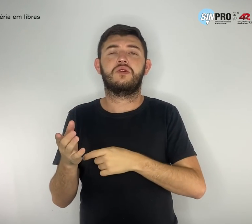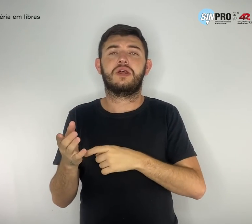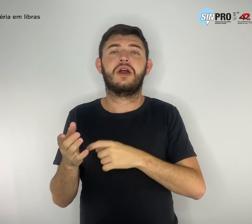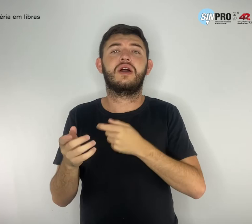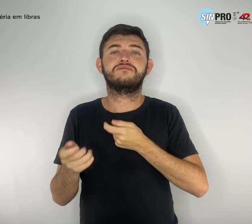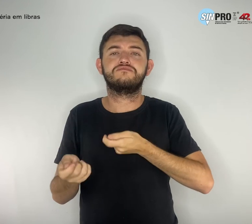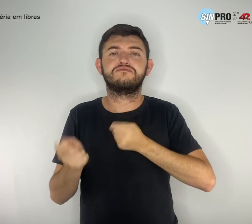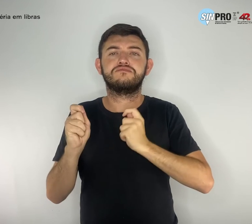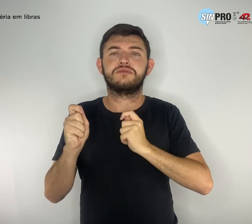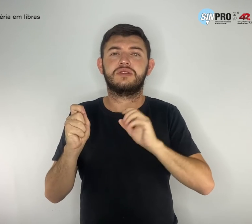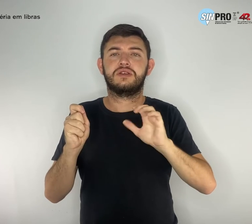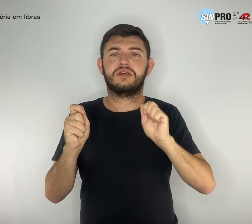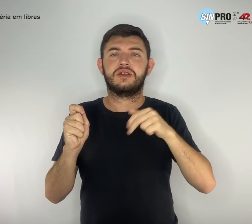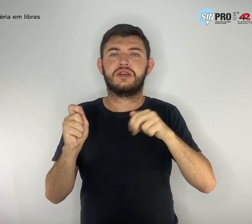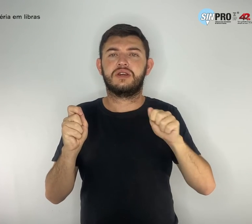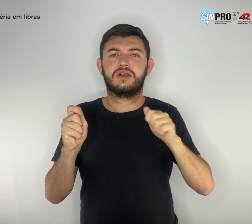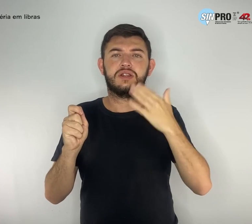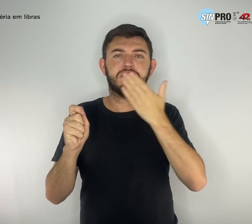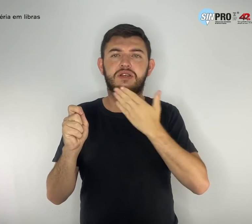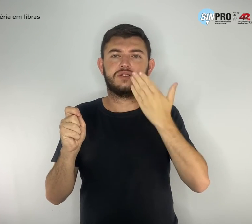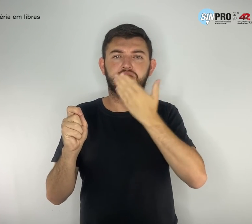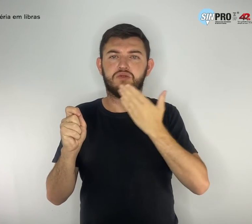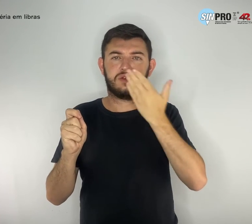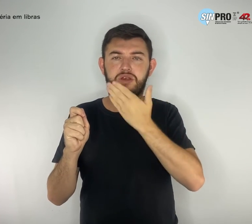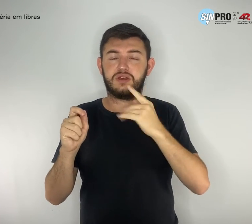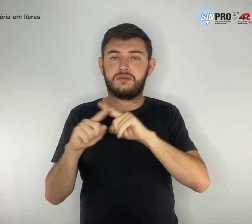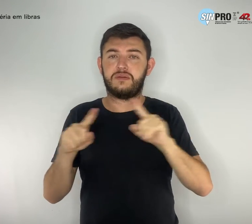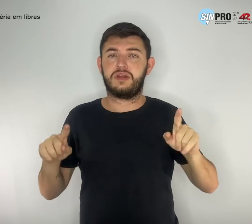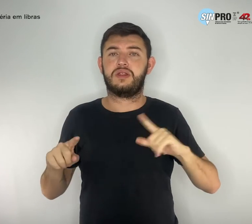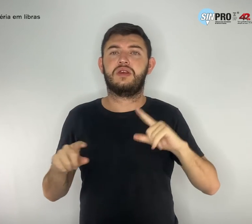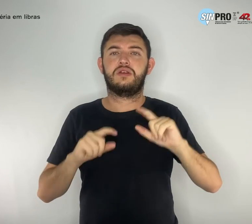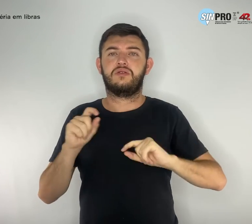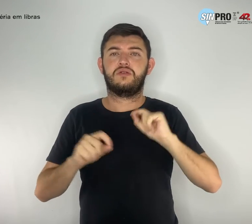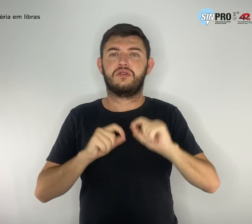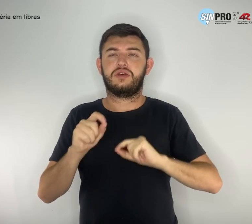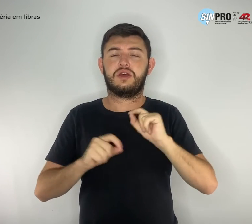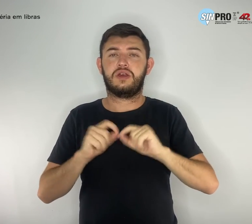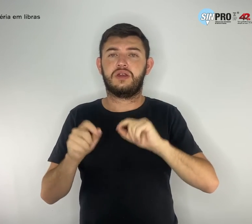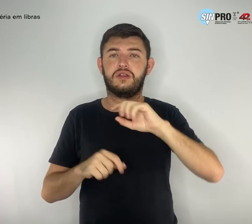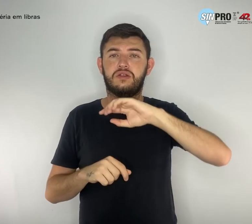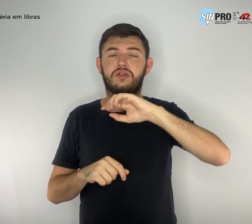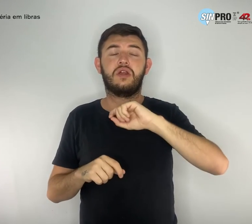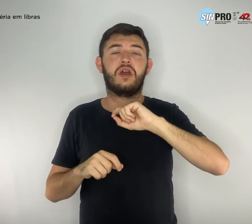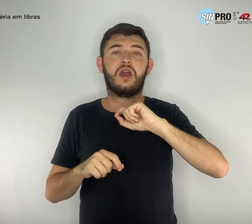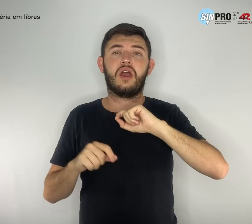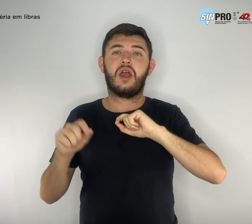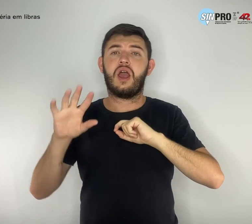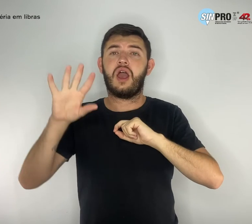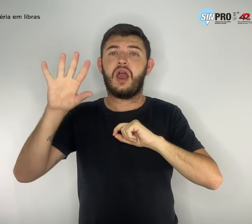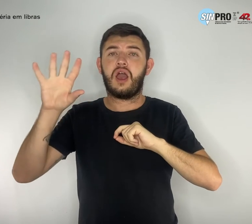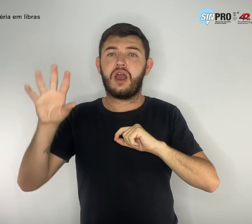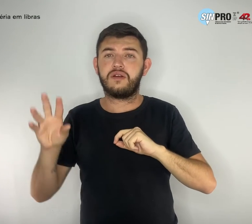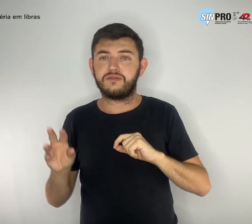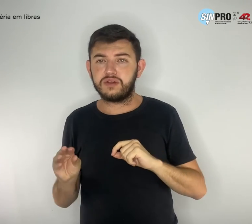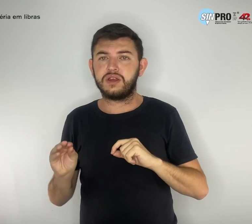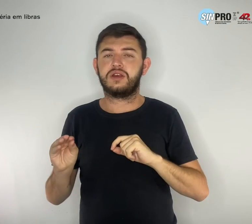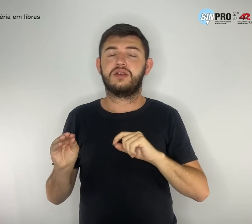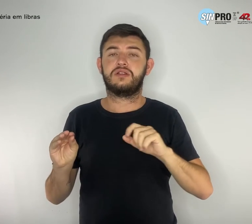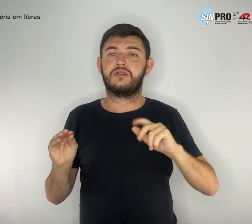realizada exploração e dominação do litoral africano, os portugueses buscaram nos negros a mão de